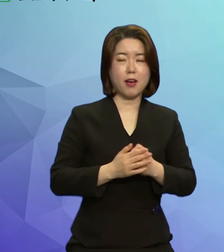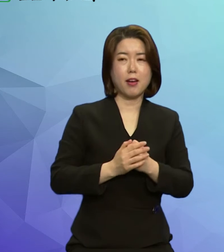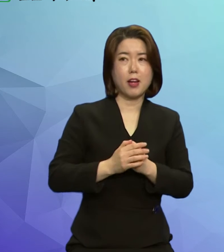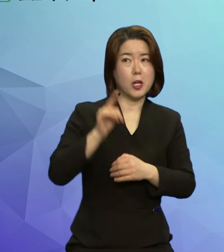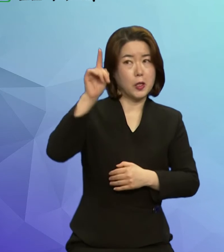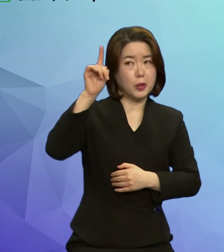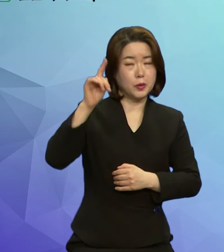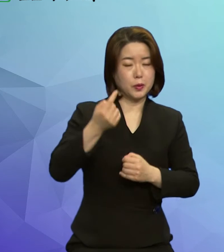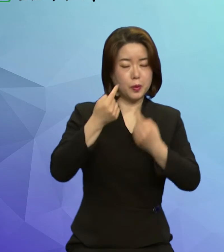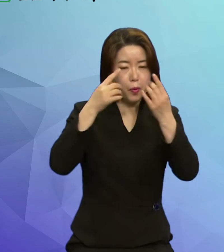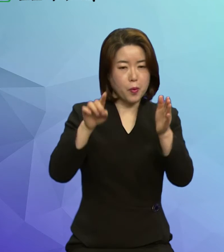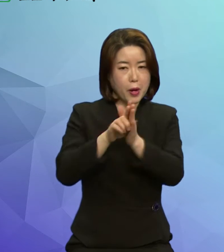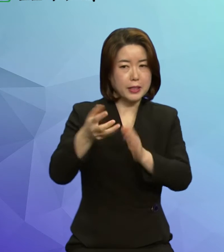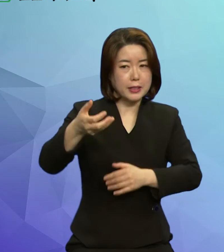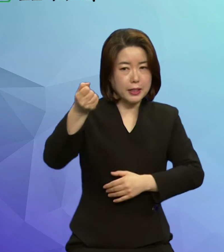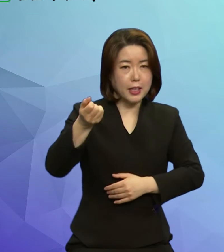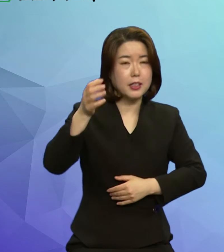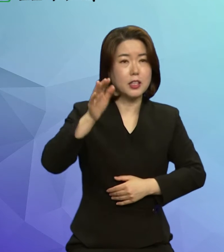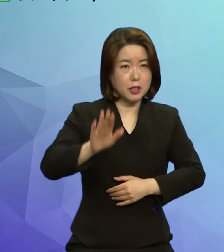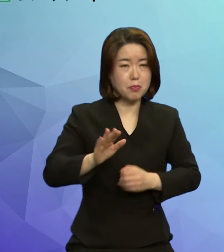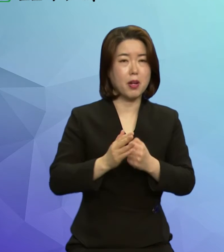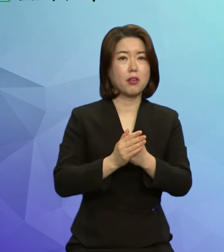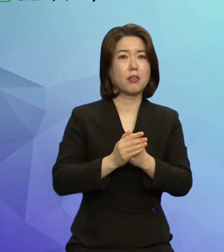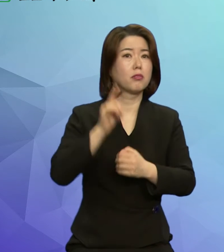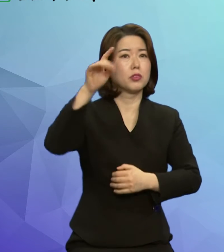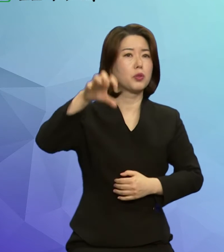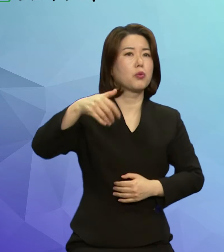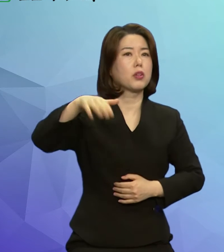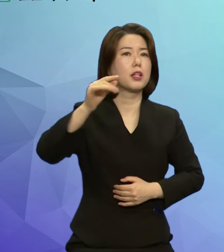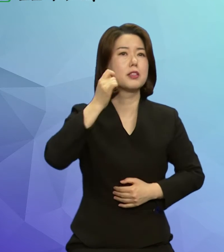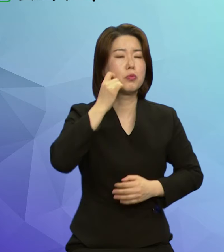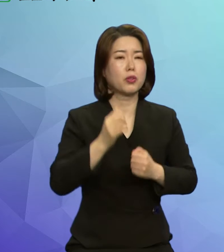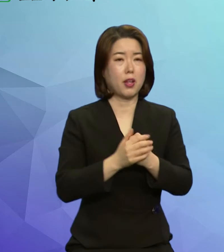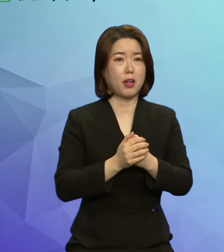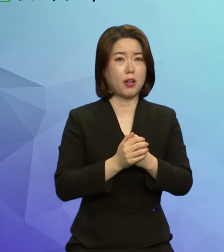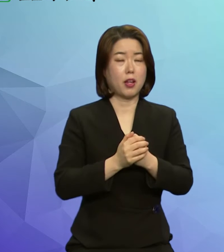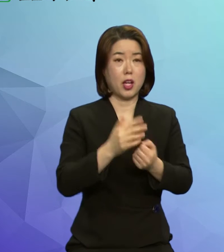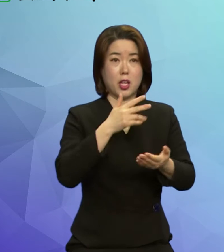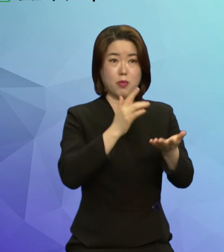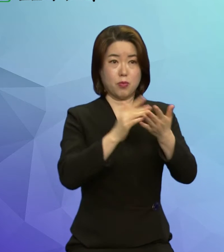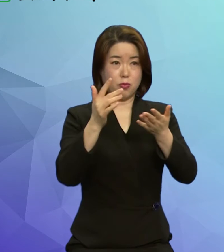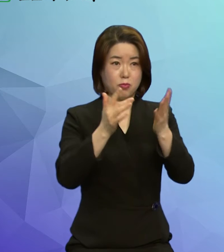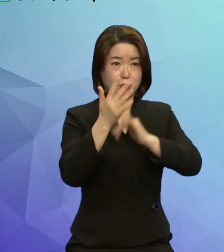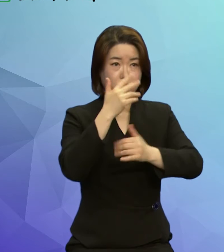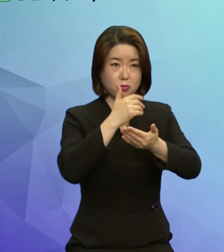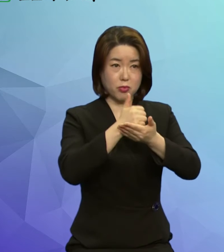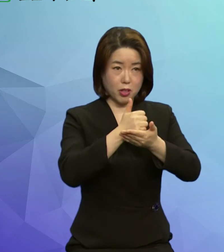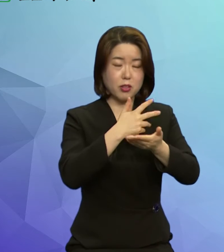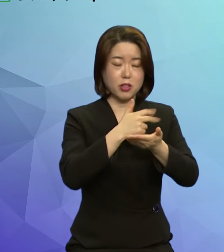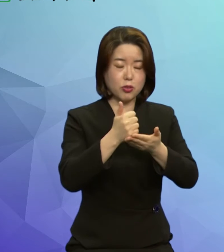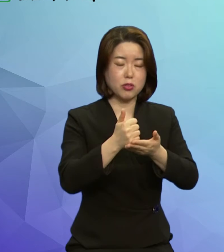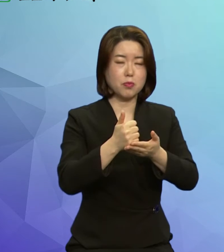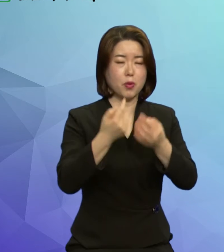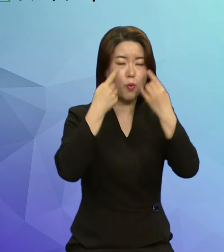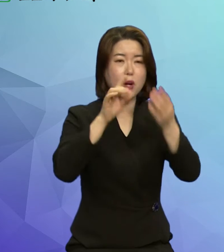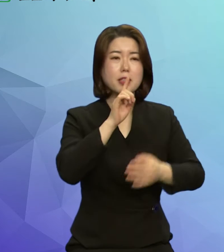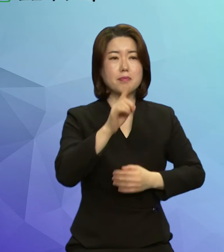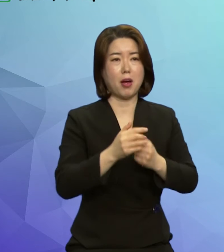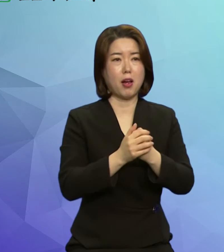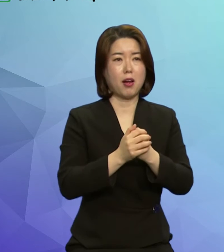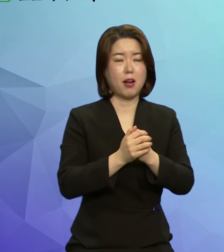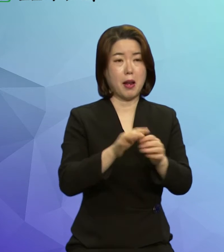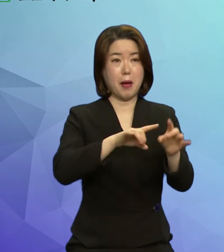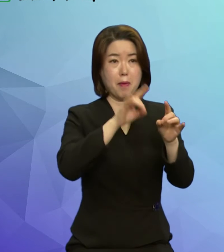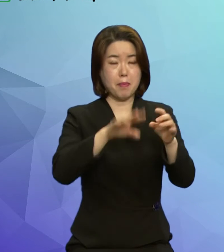천국에 못 갑니다. 예수님께서 말씀하셨습니다. 마태복음 7장 21절에 나더러 주여 주여